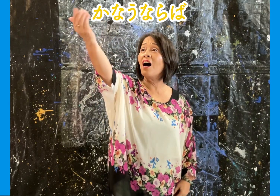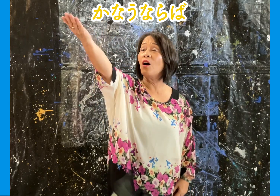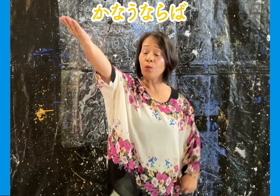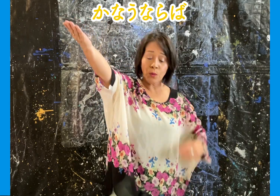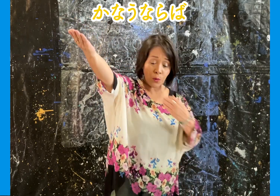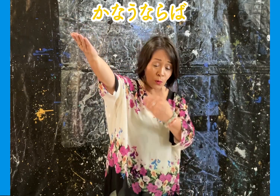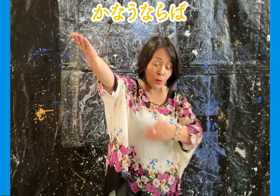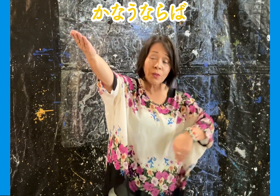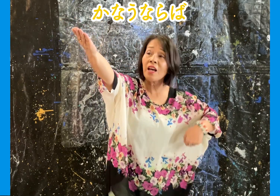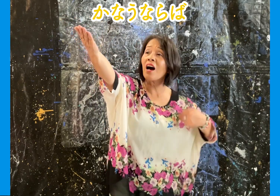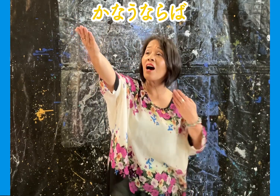叶う